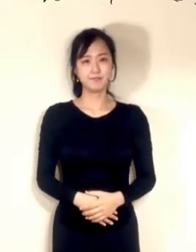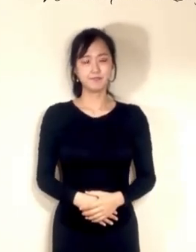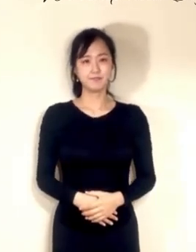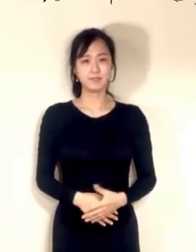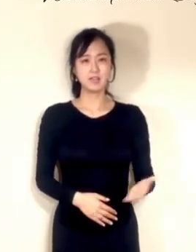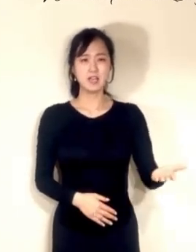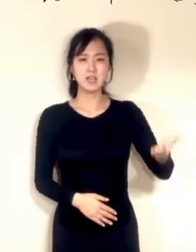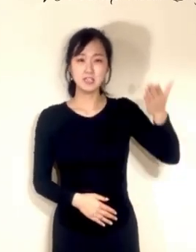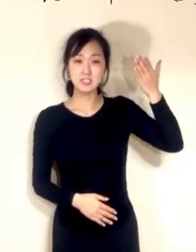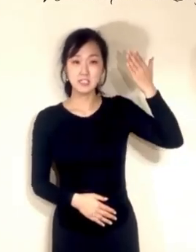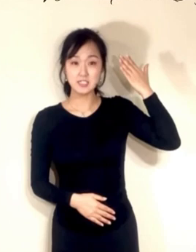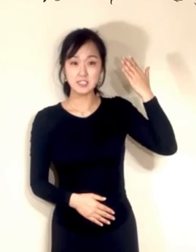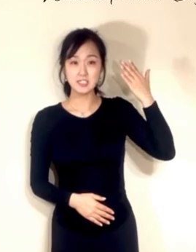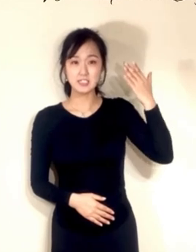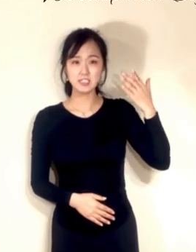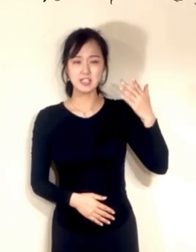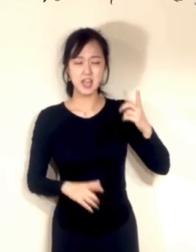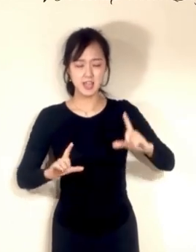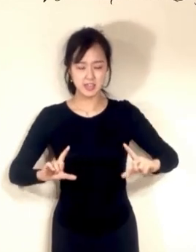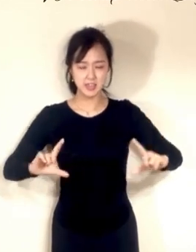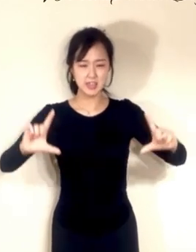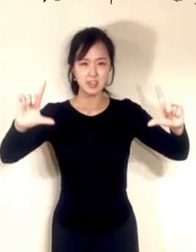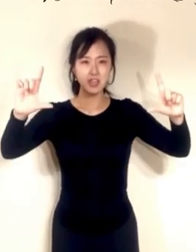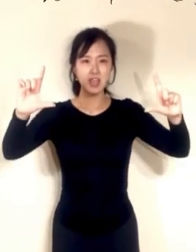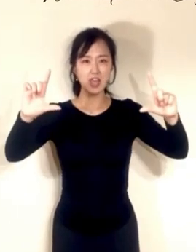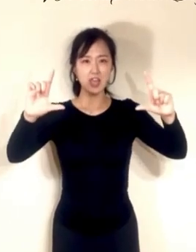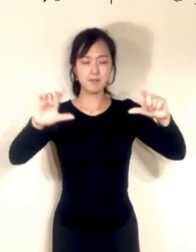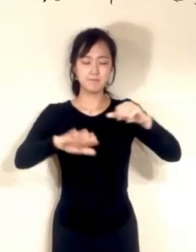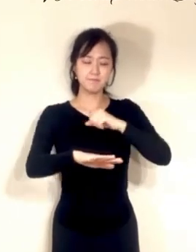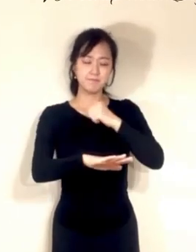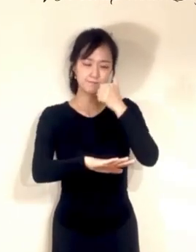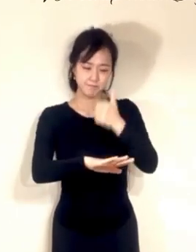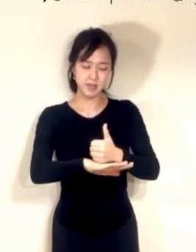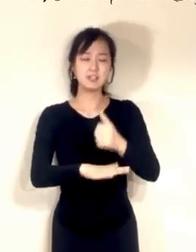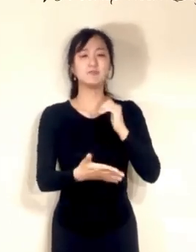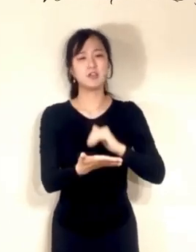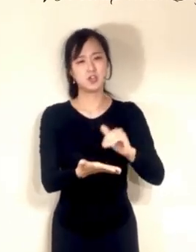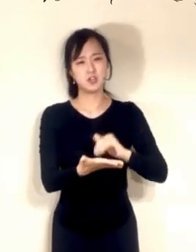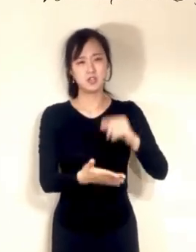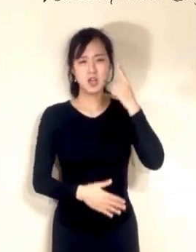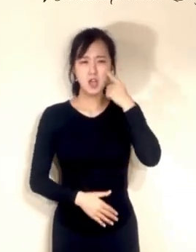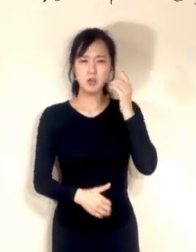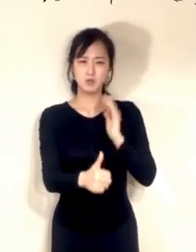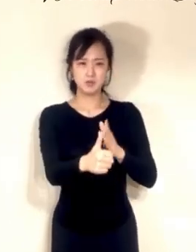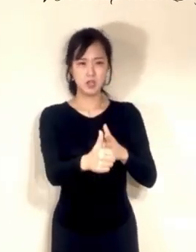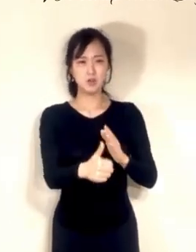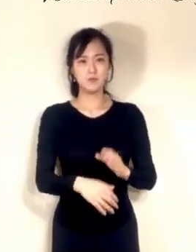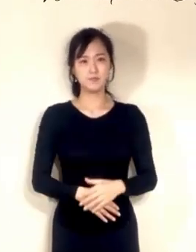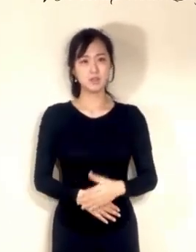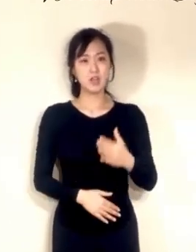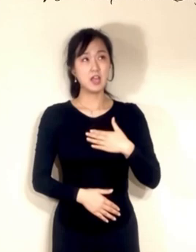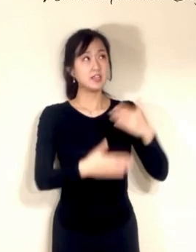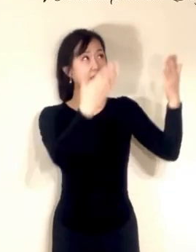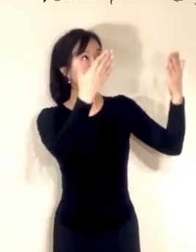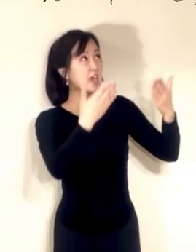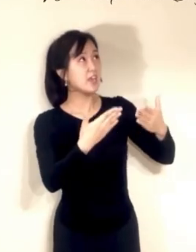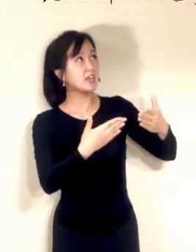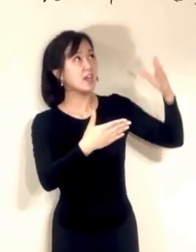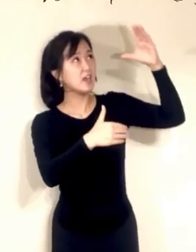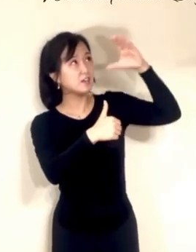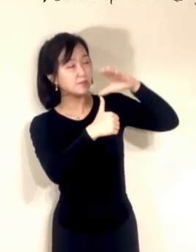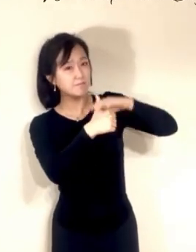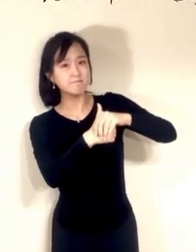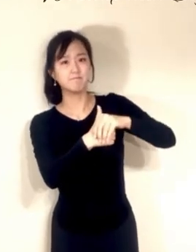해를 뒤돌아보며 결산하기를 원합니다. 하나님께서 나에게 맡겨주신 것들이 있습니다. 돈,